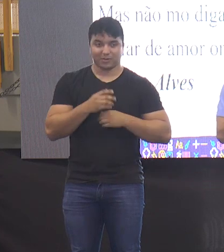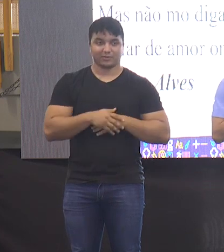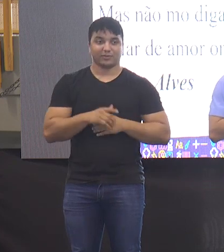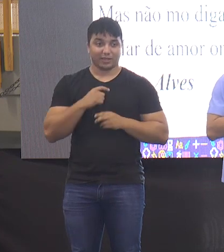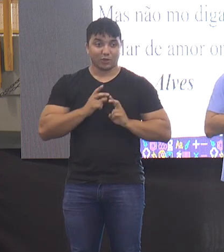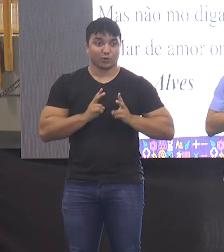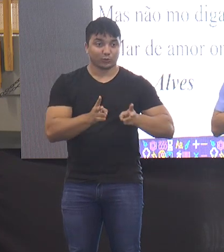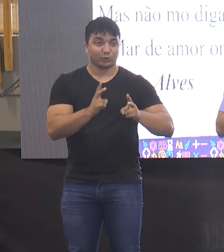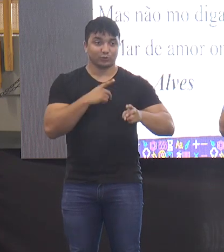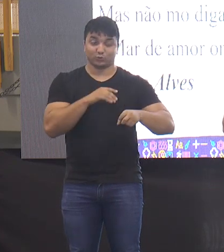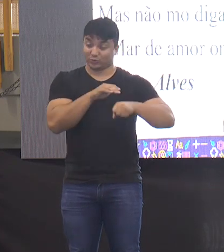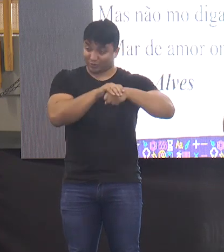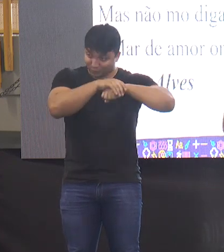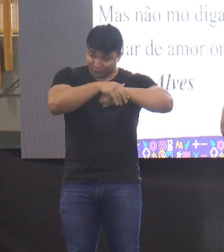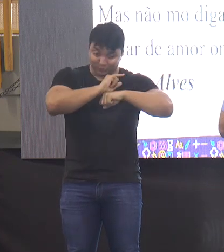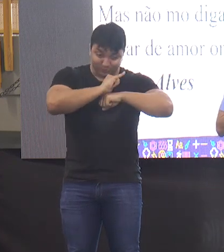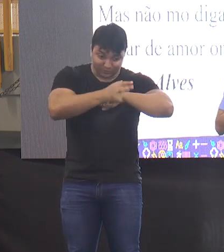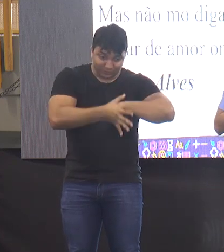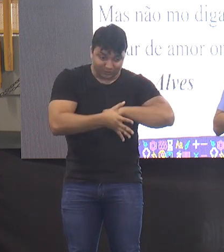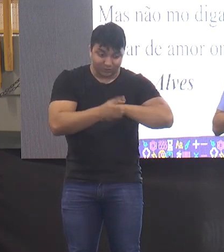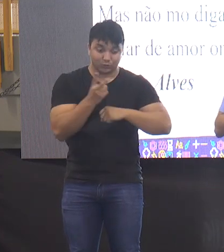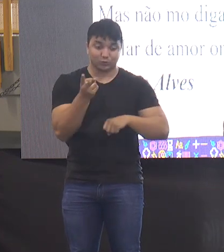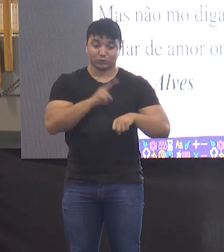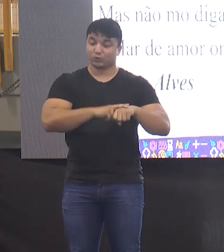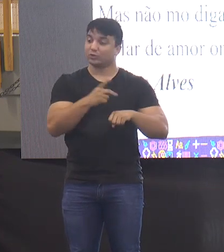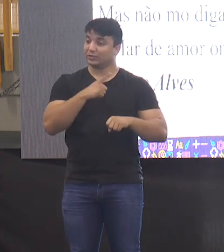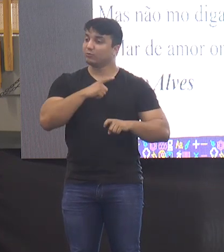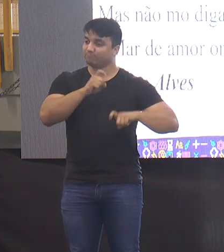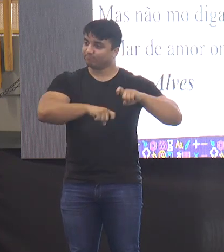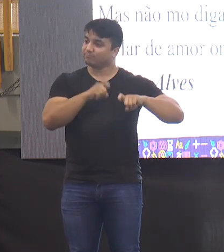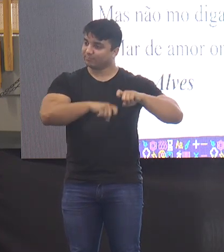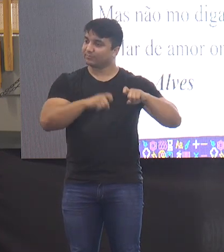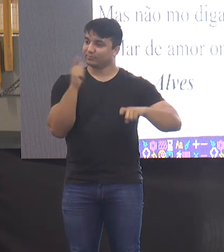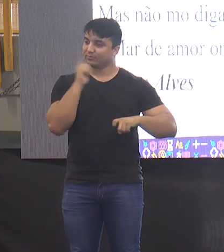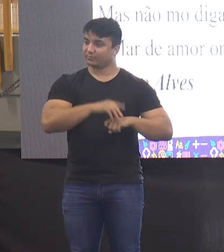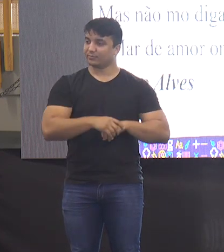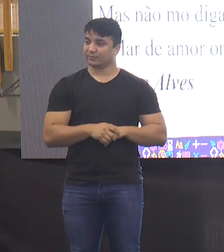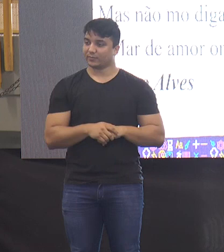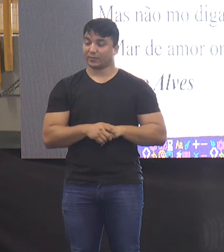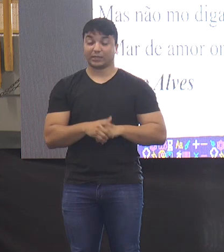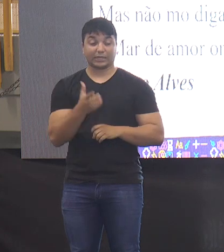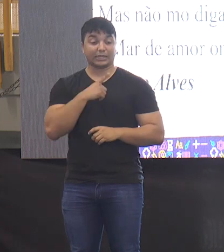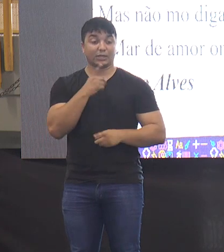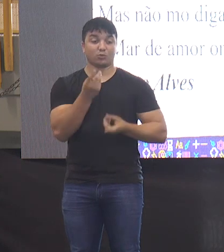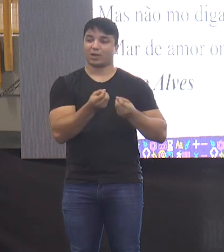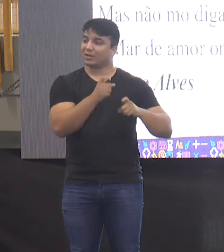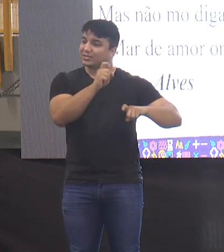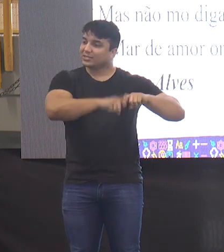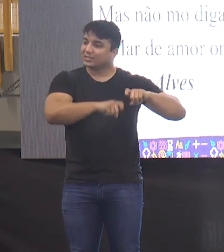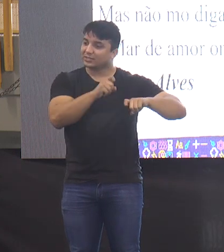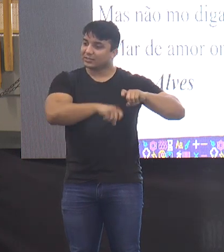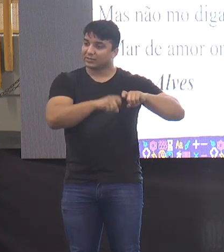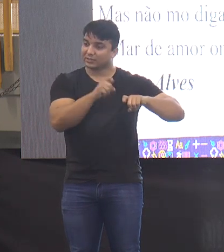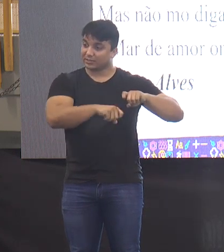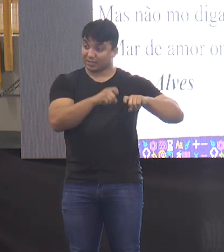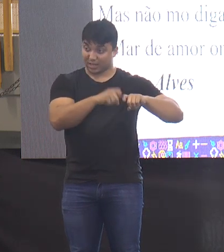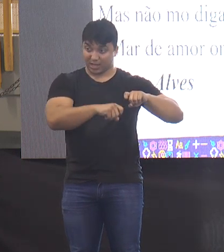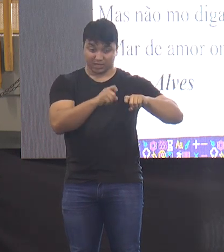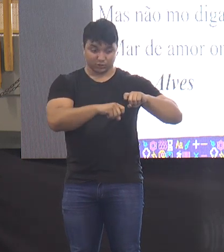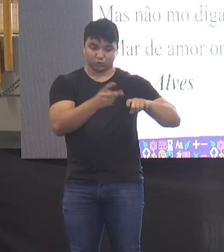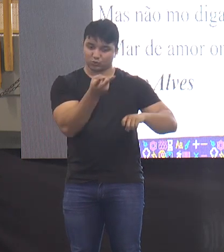ele continua a passar a noite com a Maria e os dois acabam tendo a relação sexual. A relação sexual